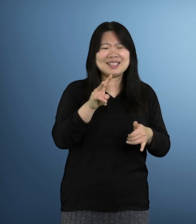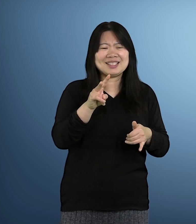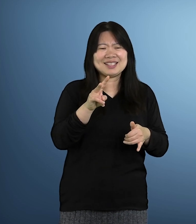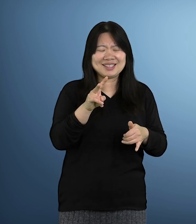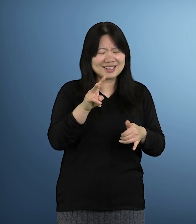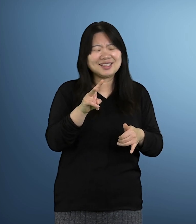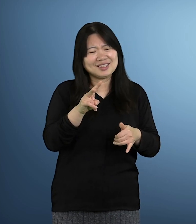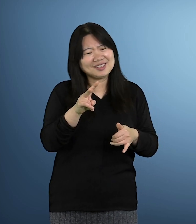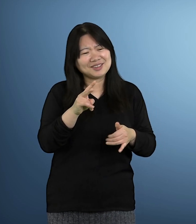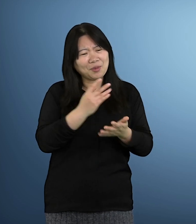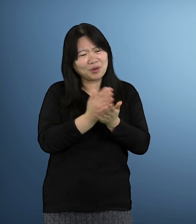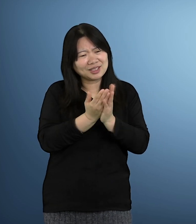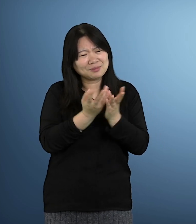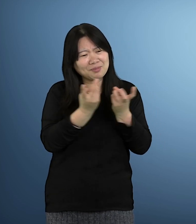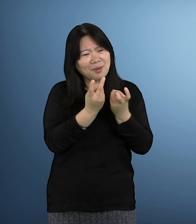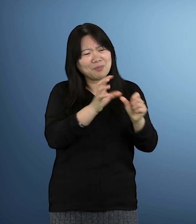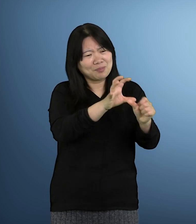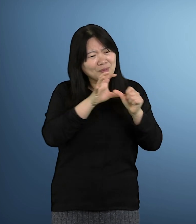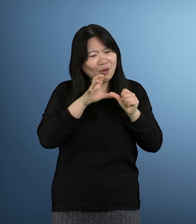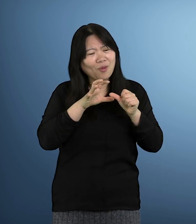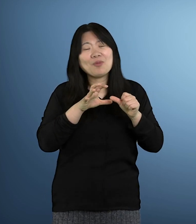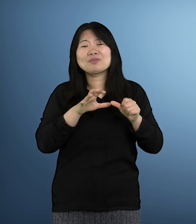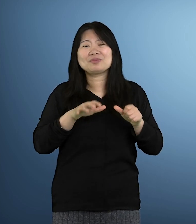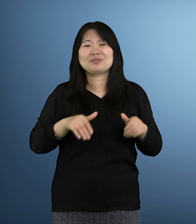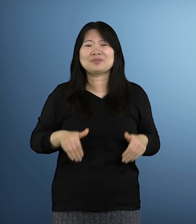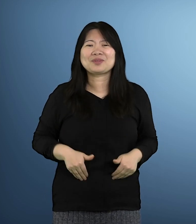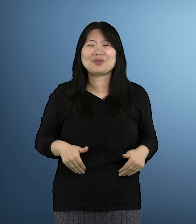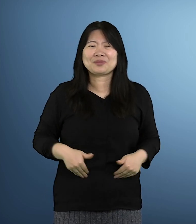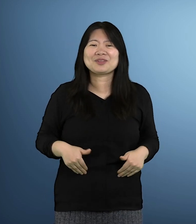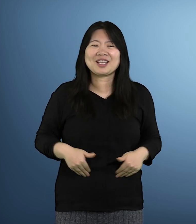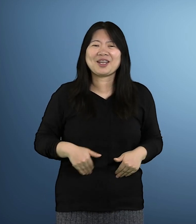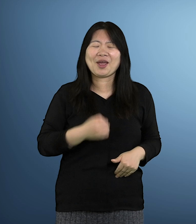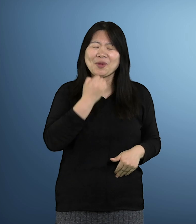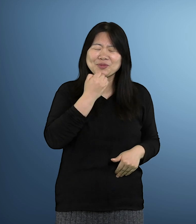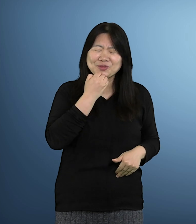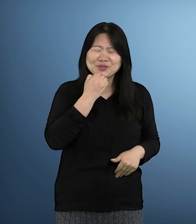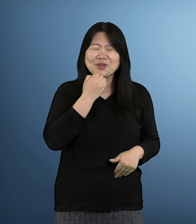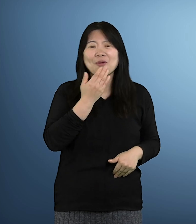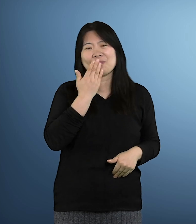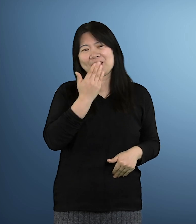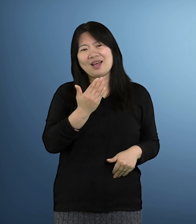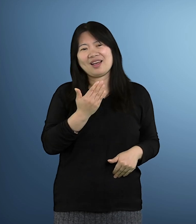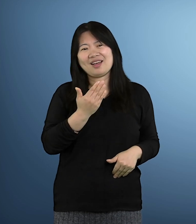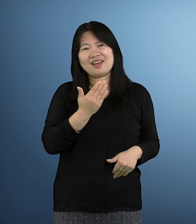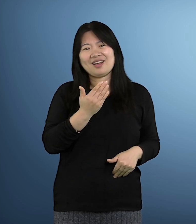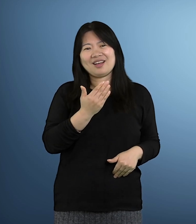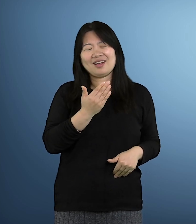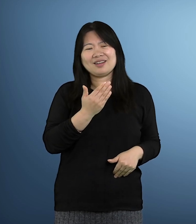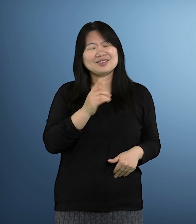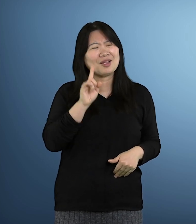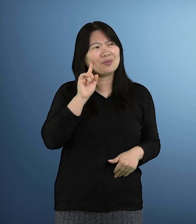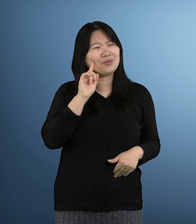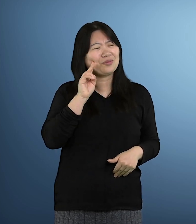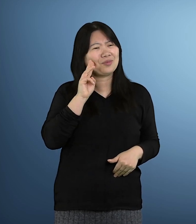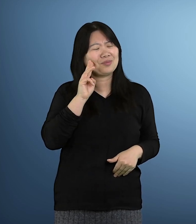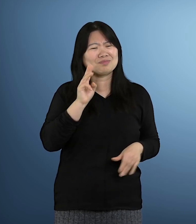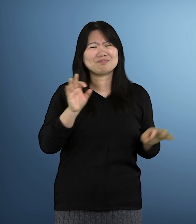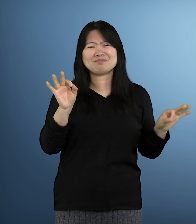엔터테인먼트라는 방식을 통해서 기쁨을 찾고 웃음을 찾아요. 그게 며칠